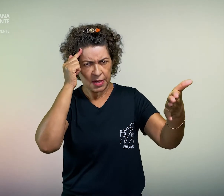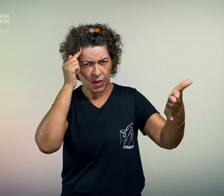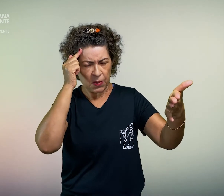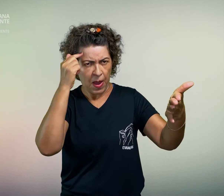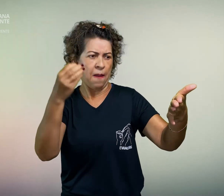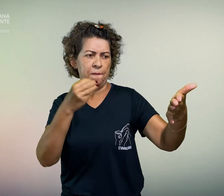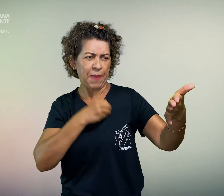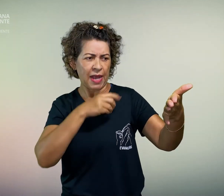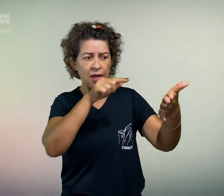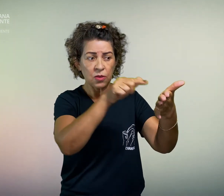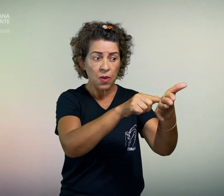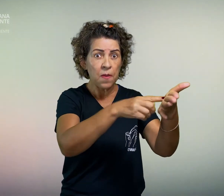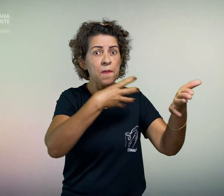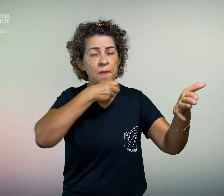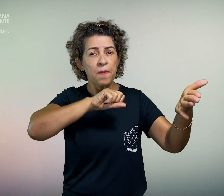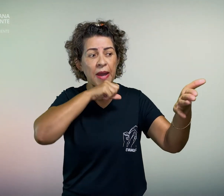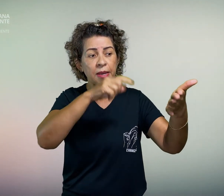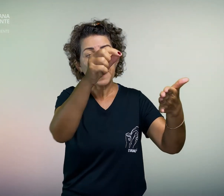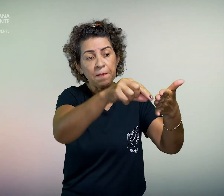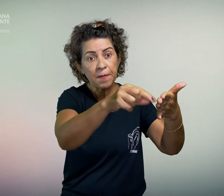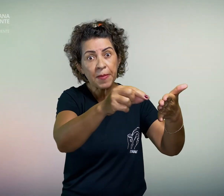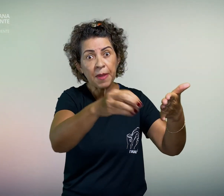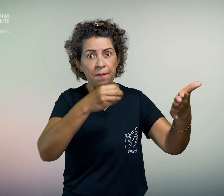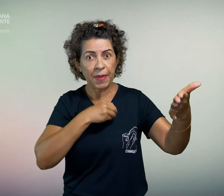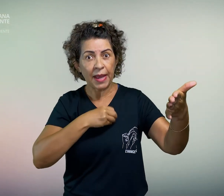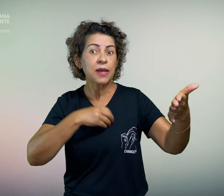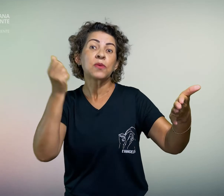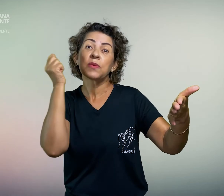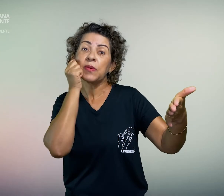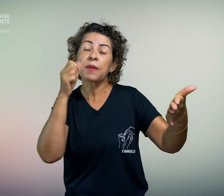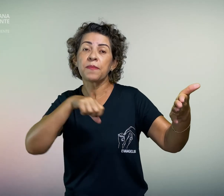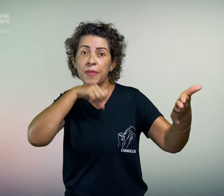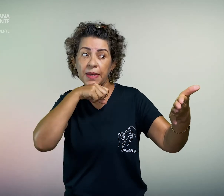Depois, faça a oração final para cada item escrito.